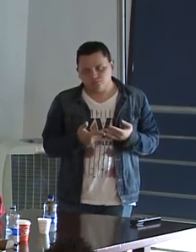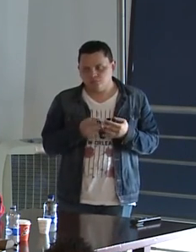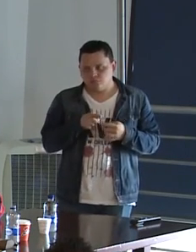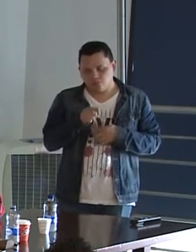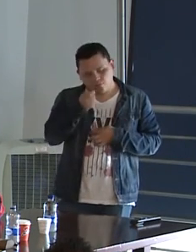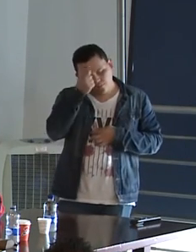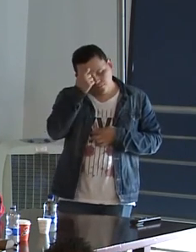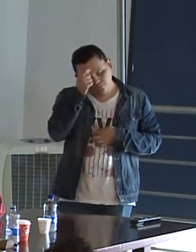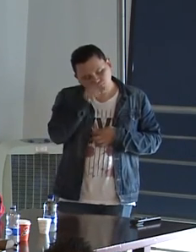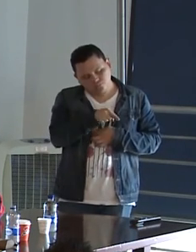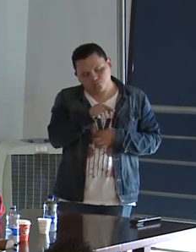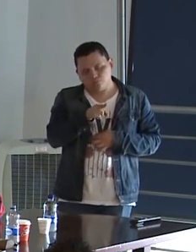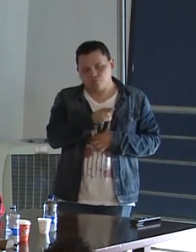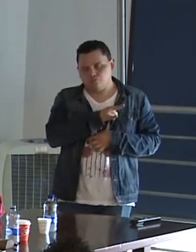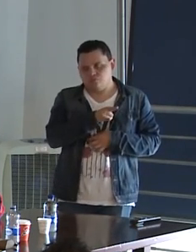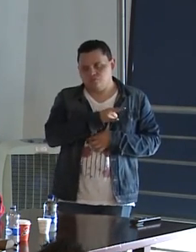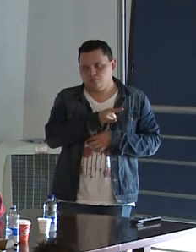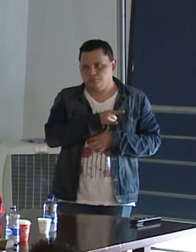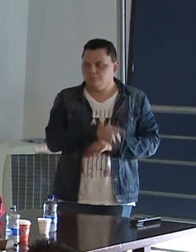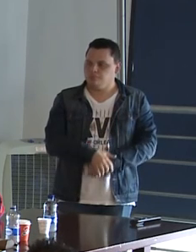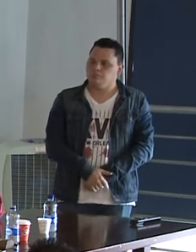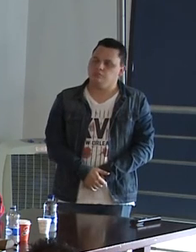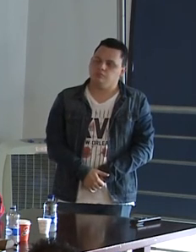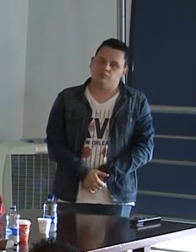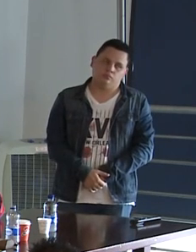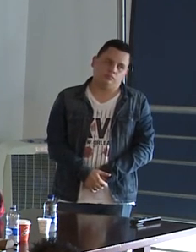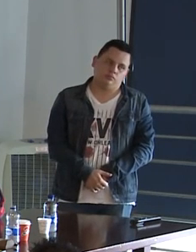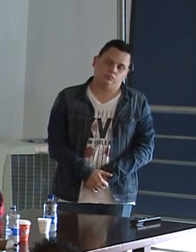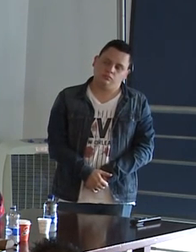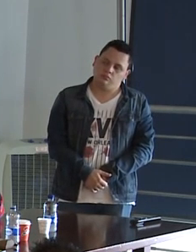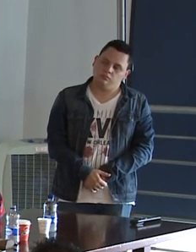la memoria de la universidad.